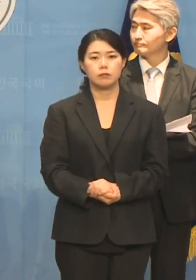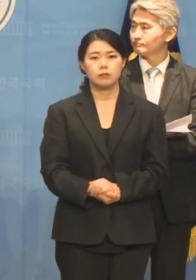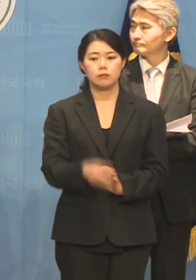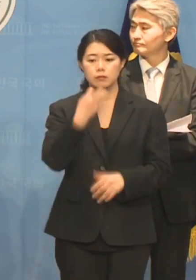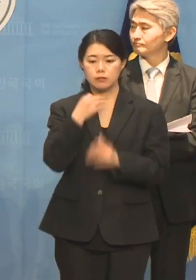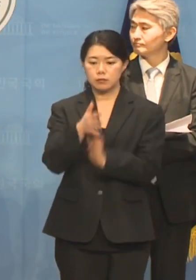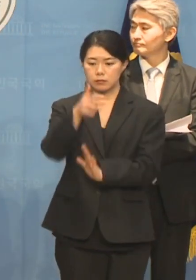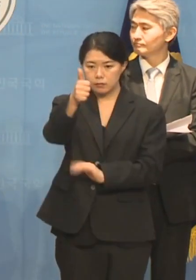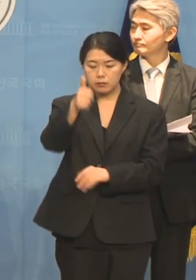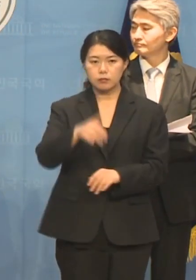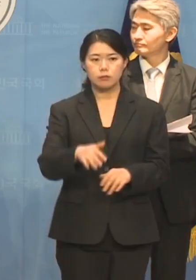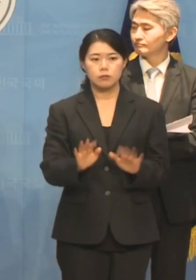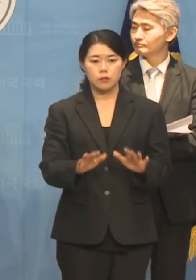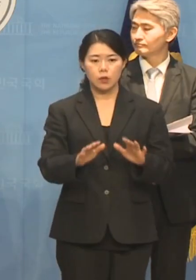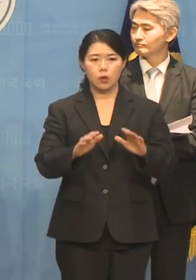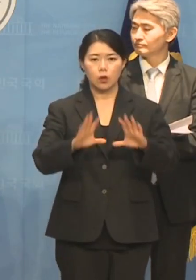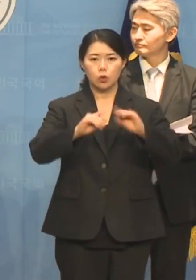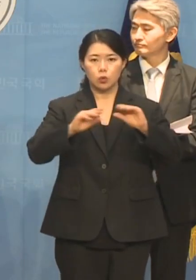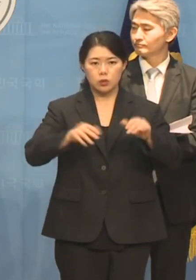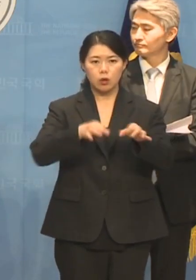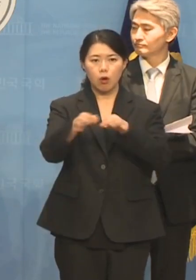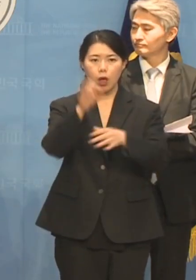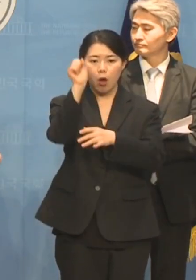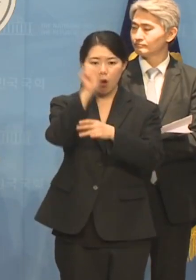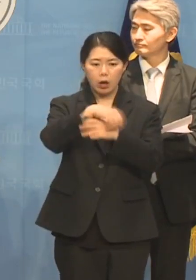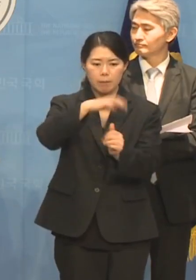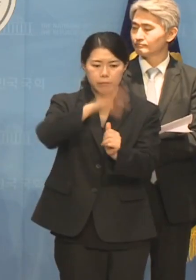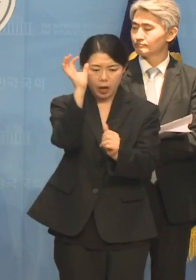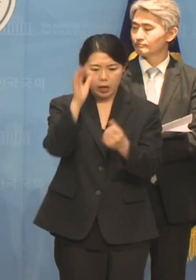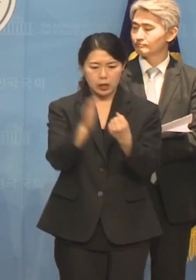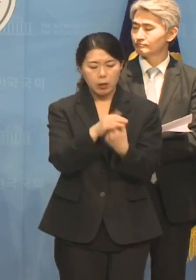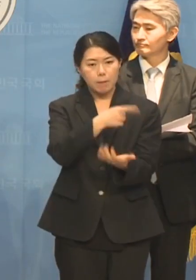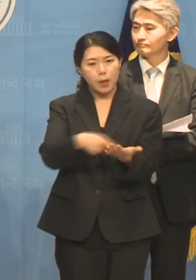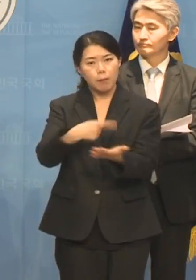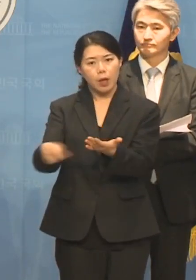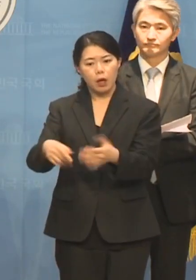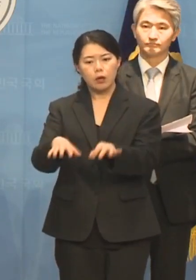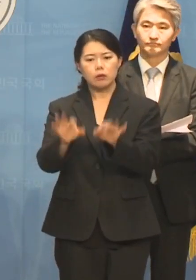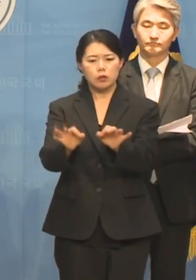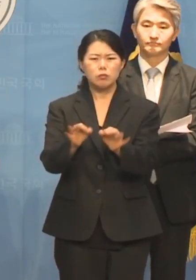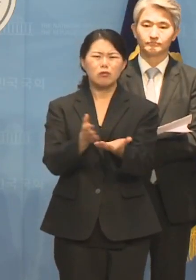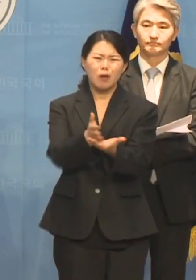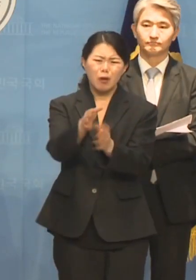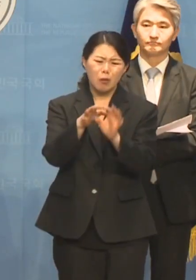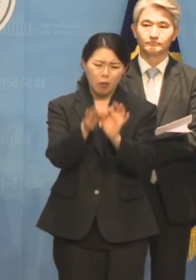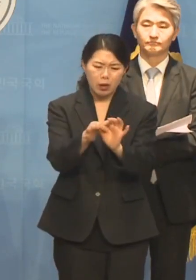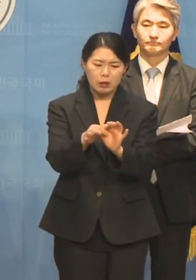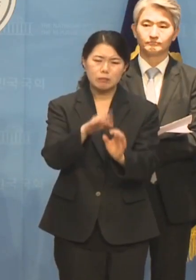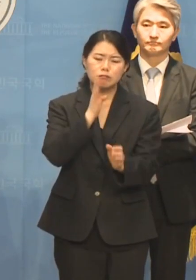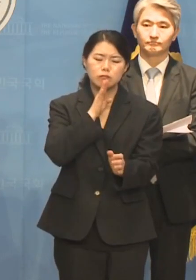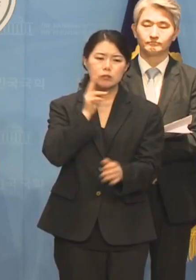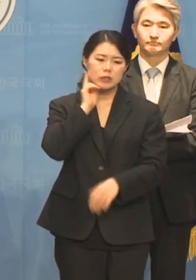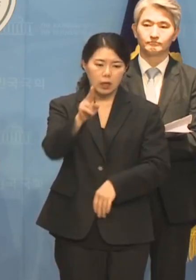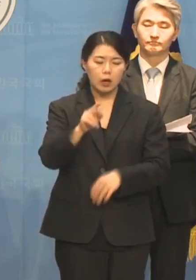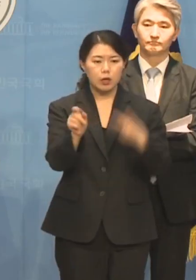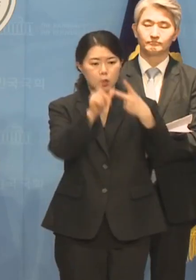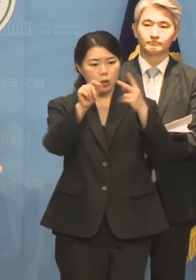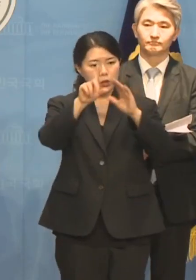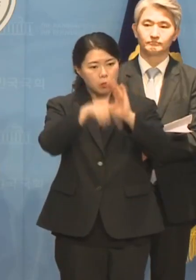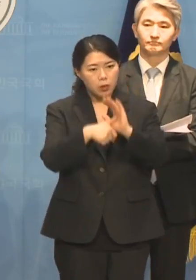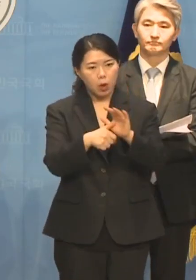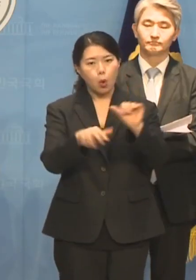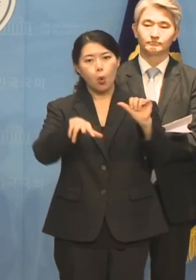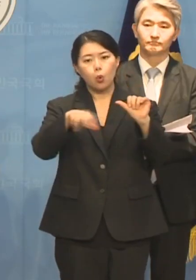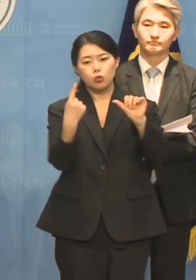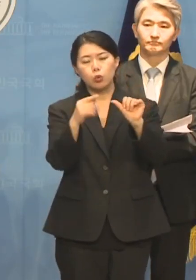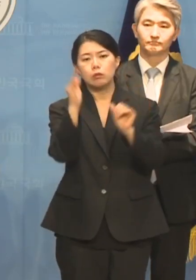오세훈 시장의 이번 토지거래 허가제 해제에 따른 부작용들은 금융 부분에서도 심각하게 나타나고 있어서 2월 한 달 동안에만 5조 원